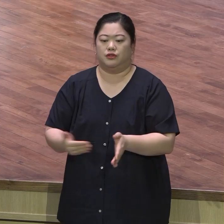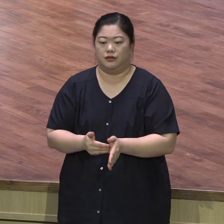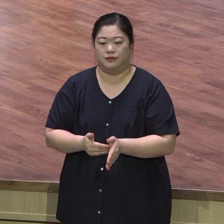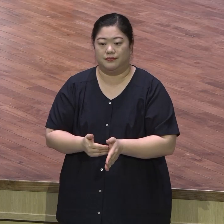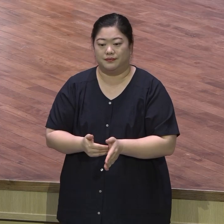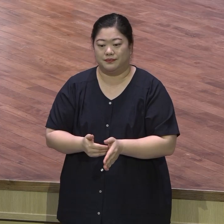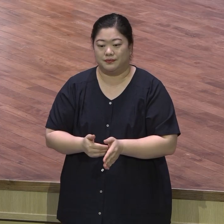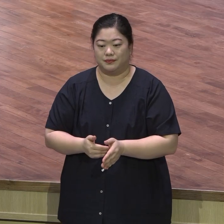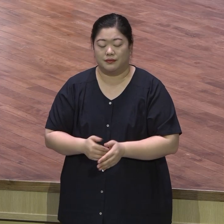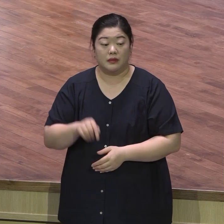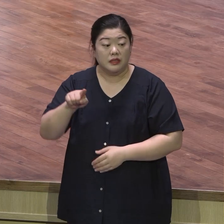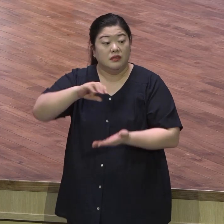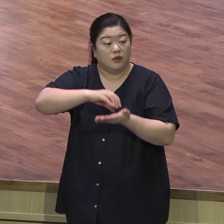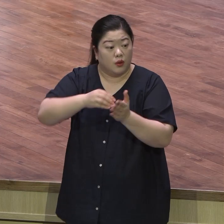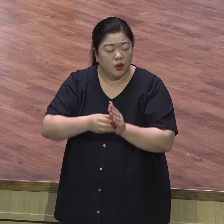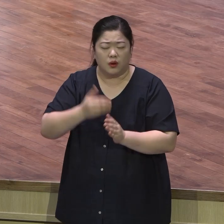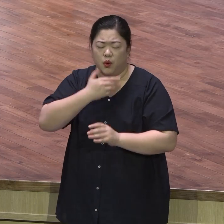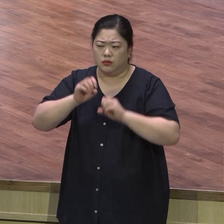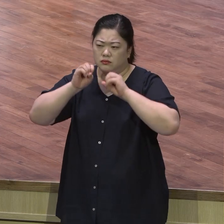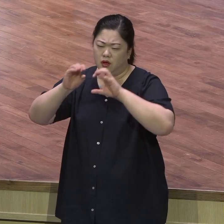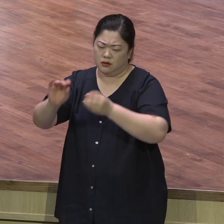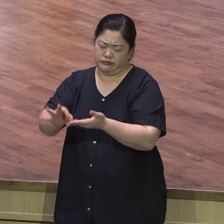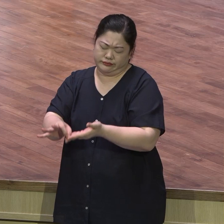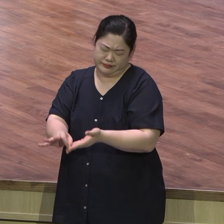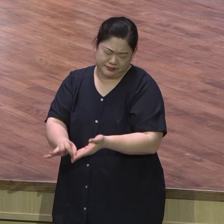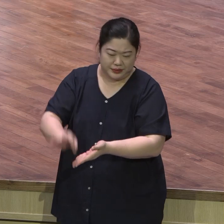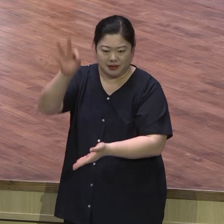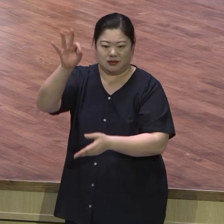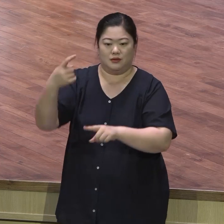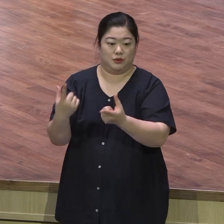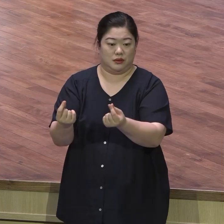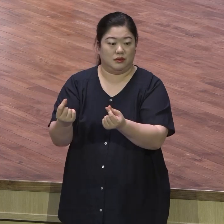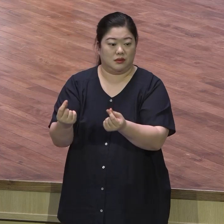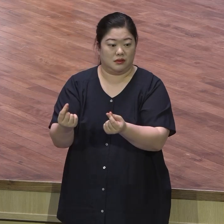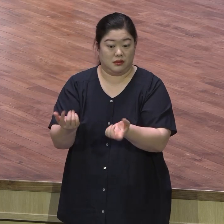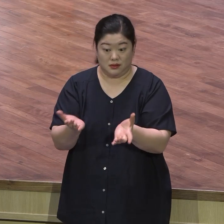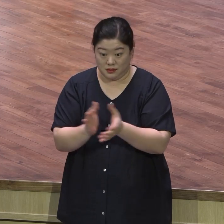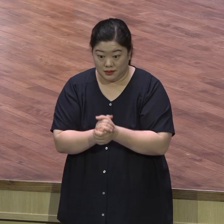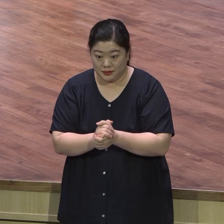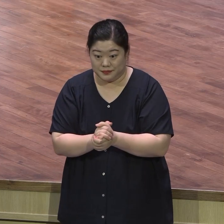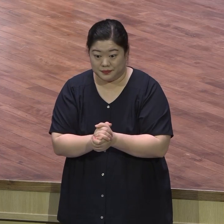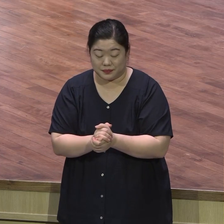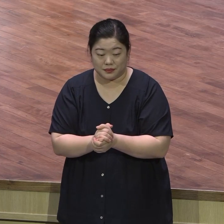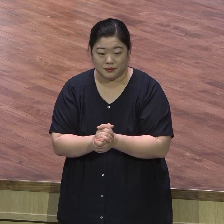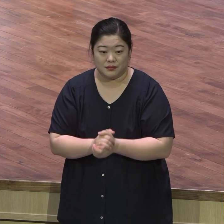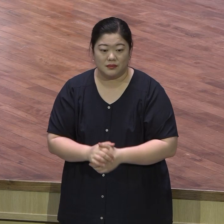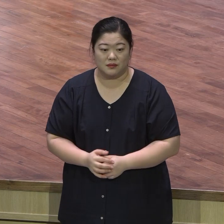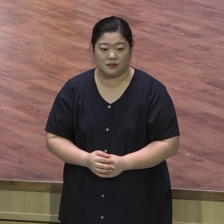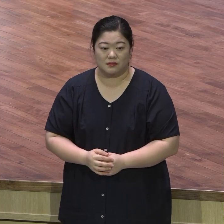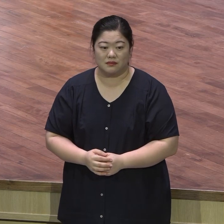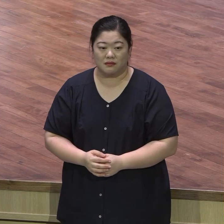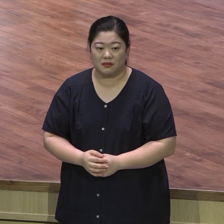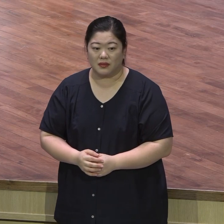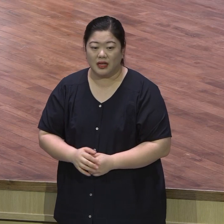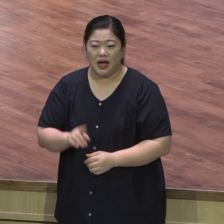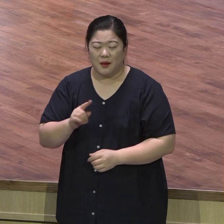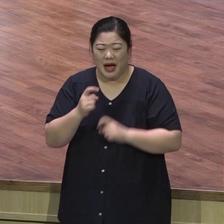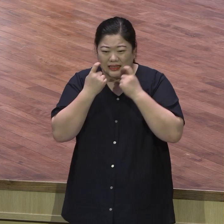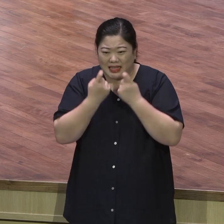가치 있는 복음이란 것입니다. 아멘? 그거 뭐 몇 푼 그거